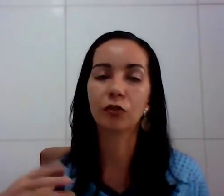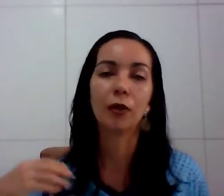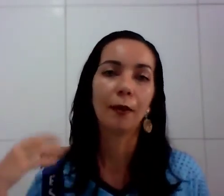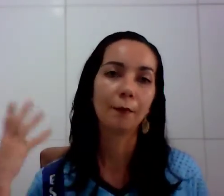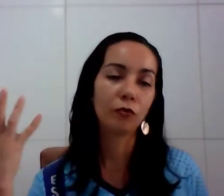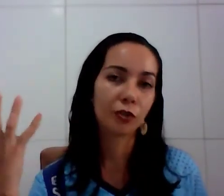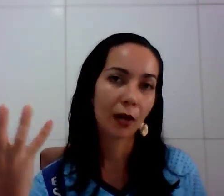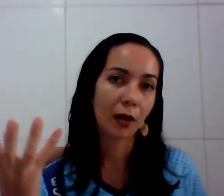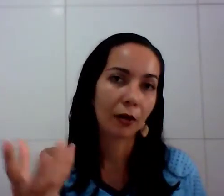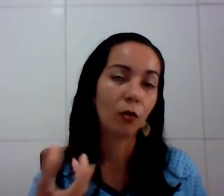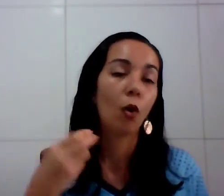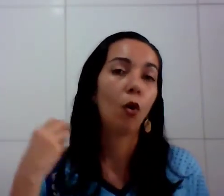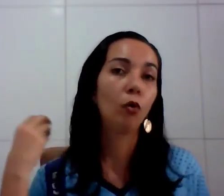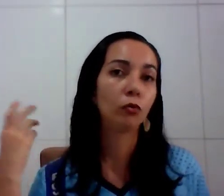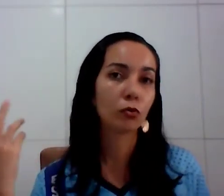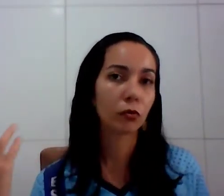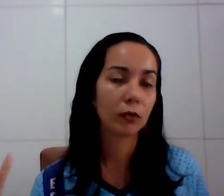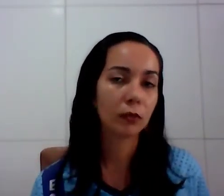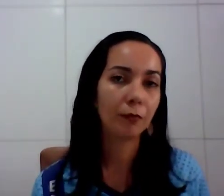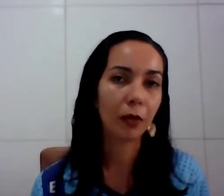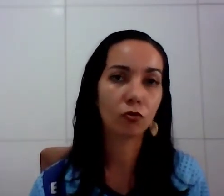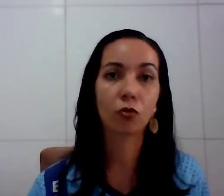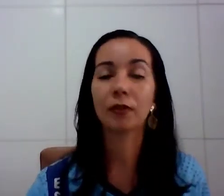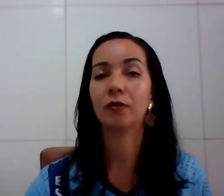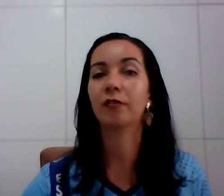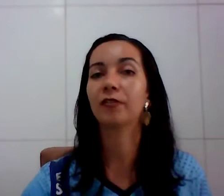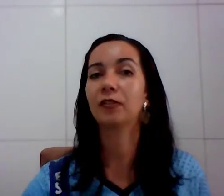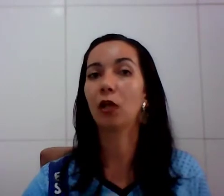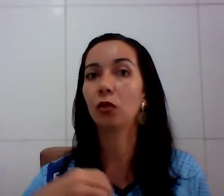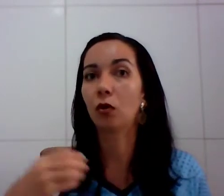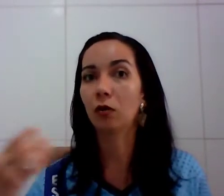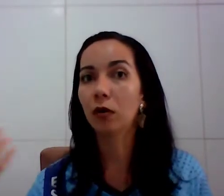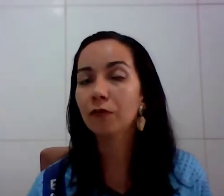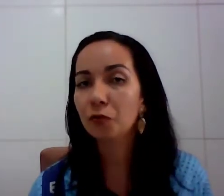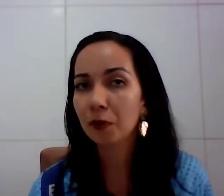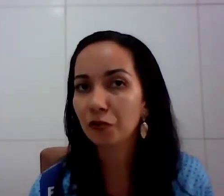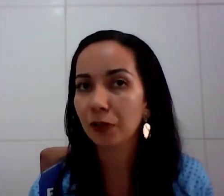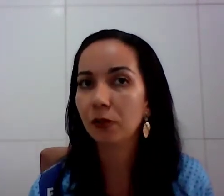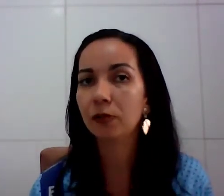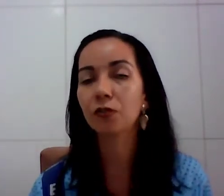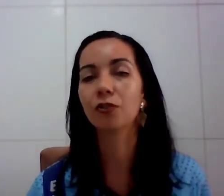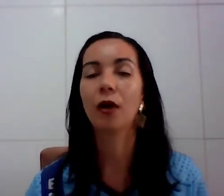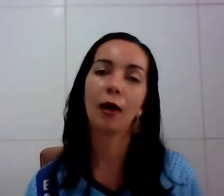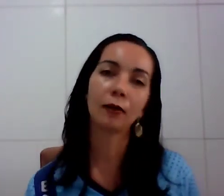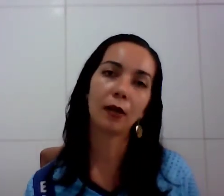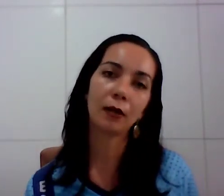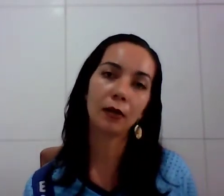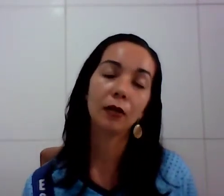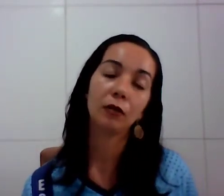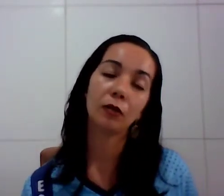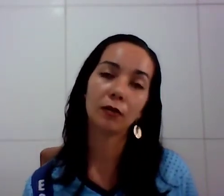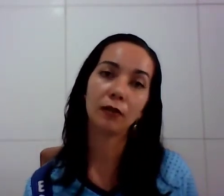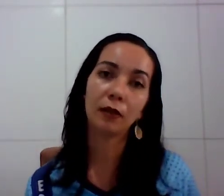pessoas, buscaram outros conhecimentos, começaram a fazer novas pesquisas, até que nós